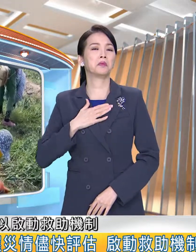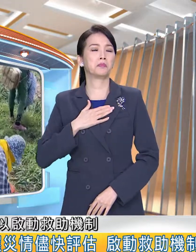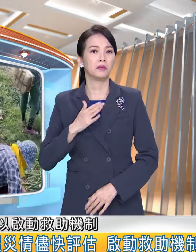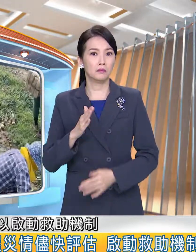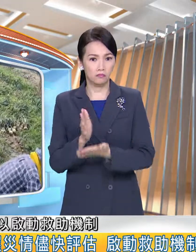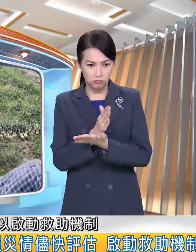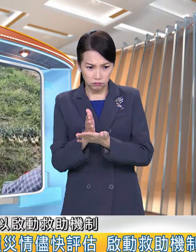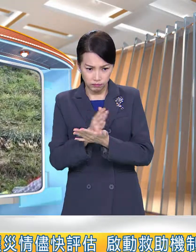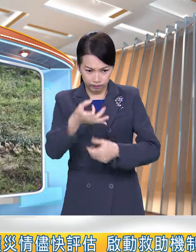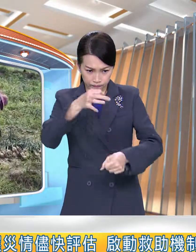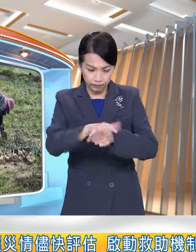制。